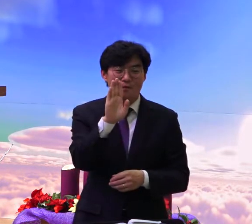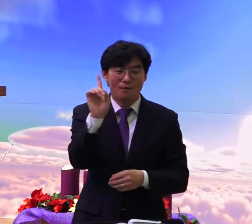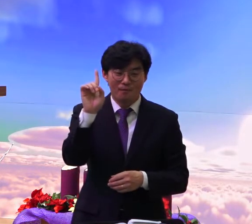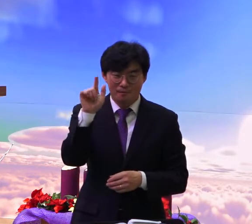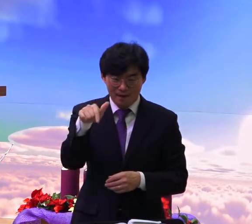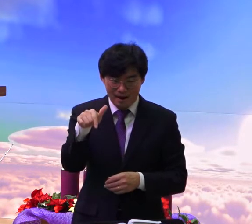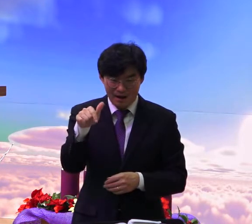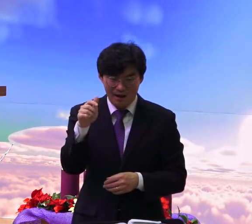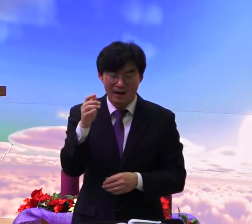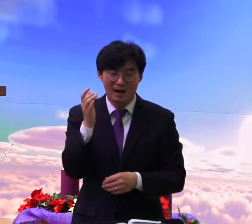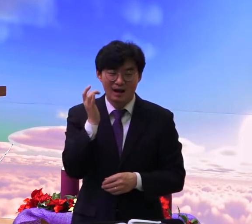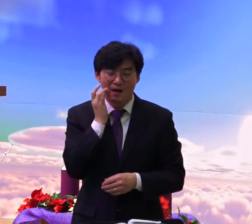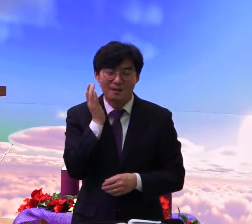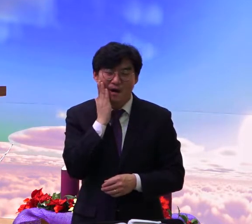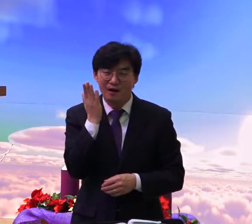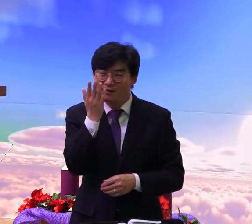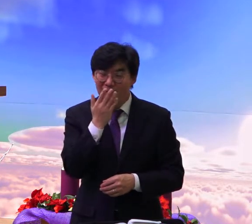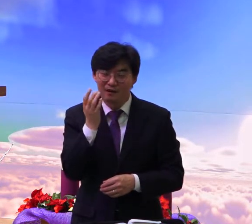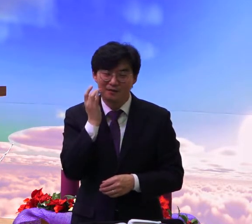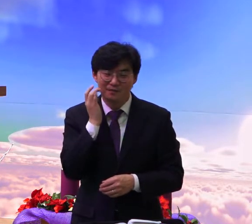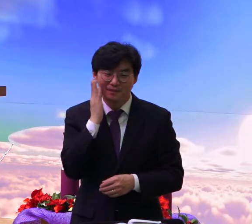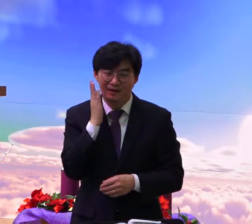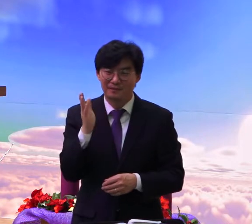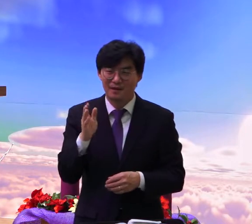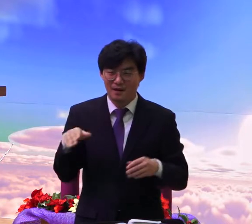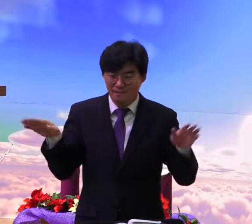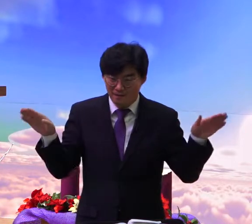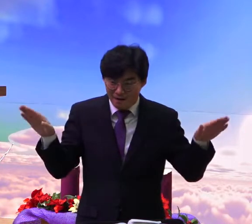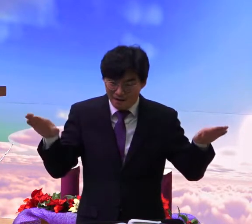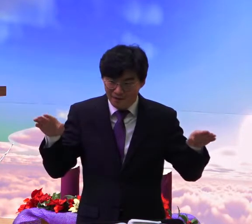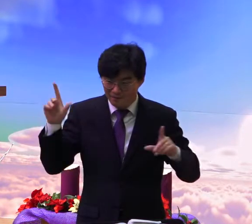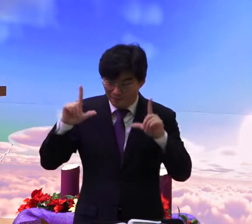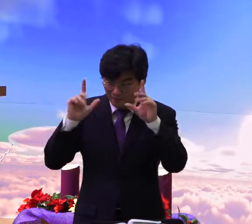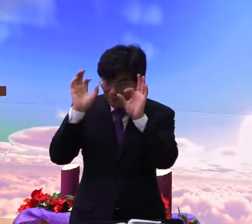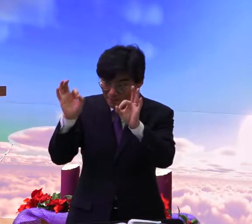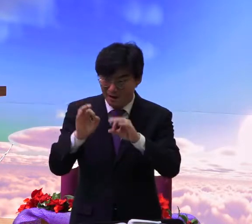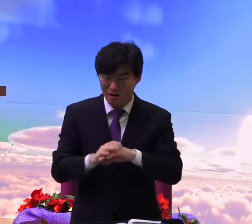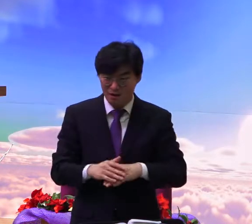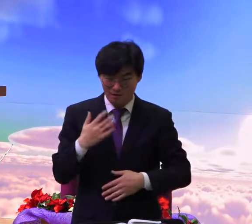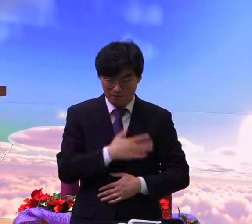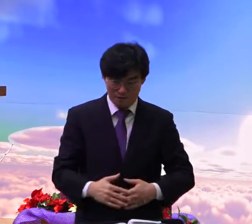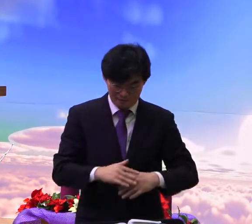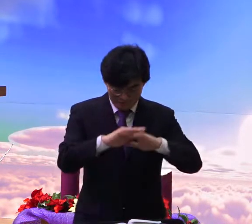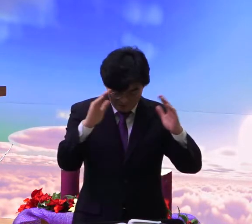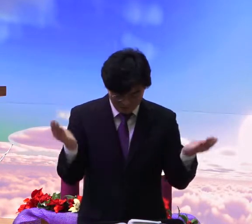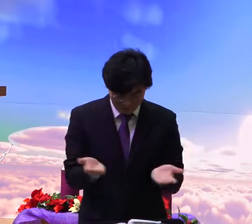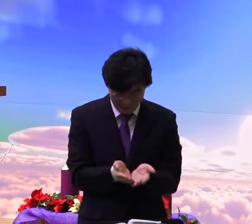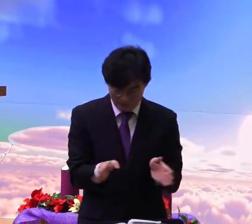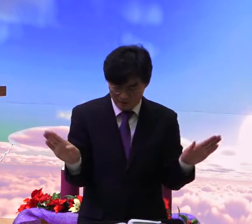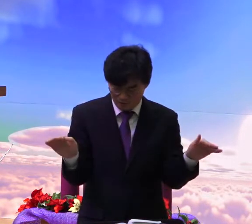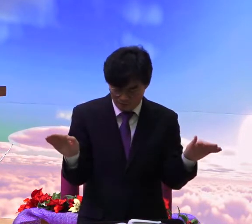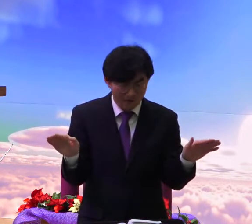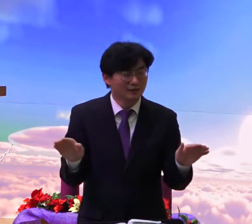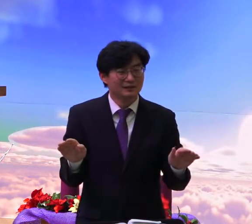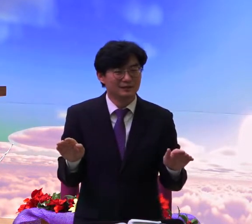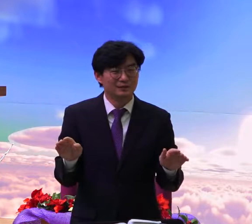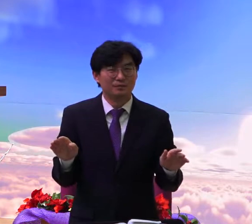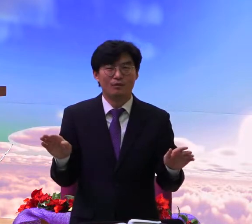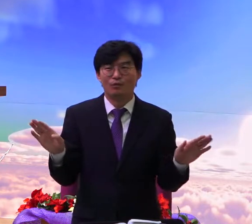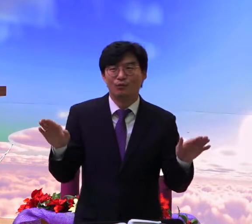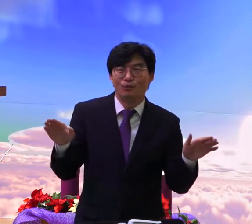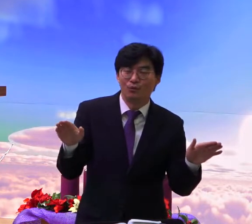비해서 작고 가벼운 날개를 가지고 난다고 하는 것, 비행한다고 하는 것 자체만으로 기적이라고 그렇게